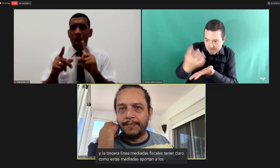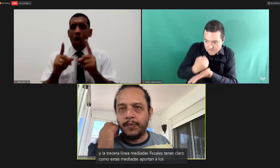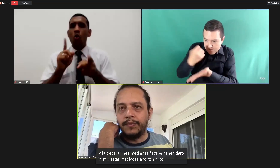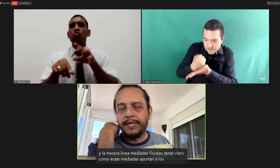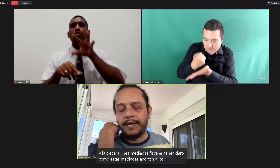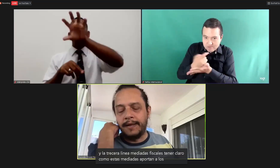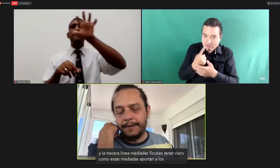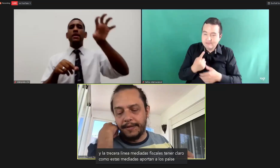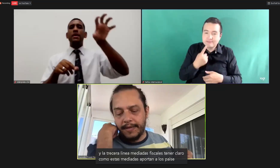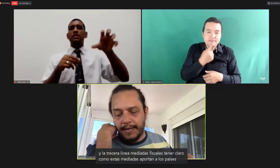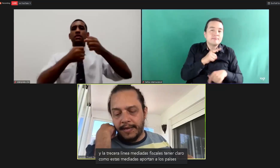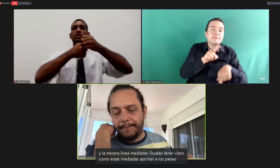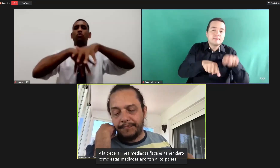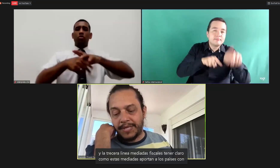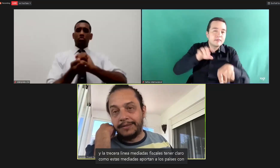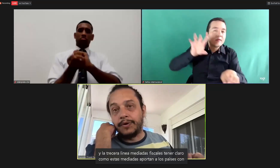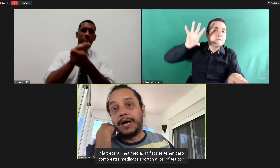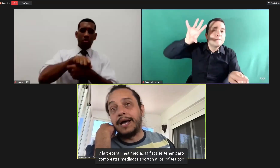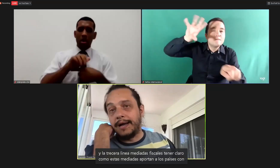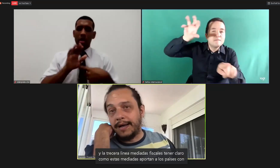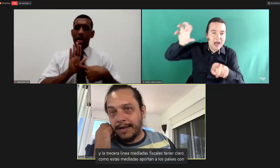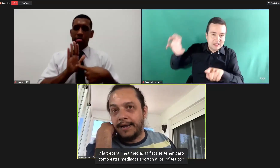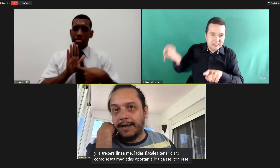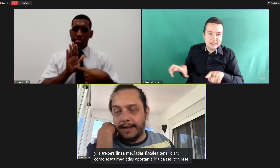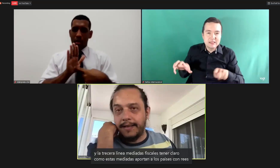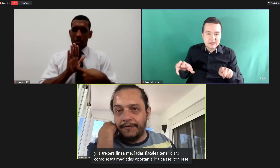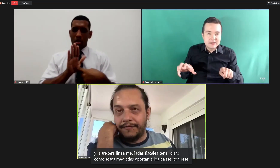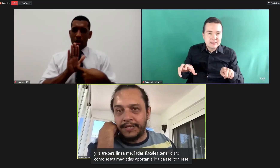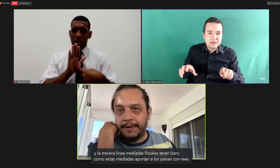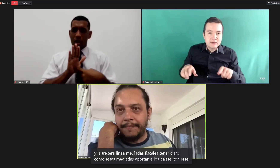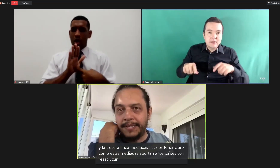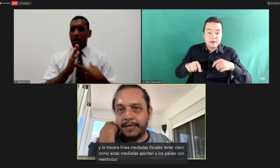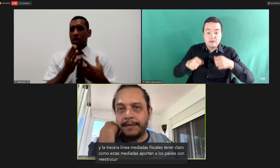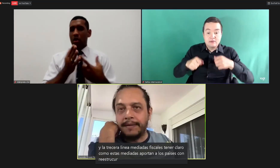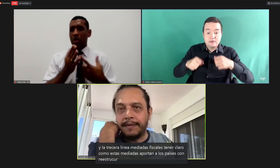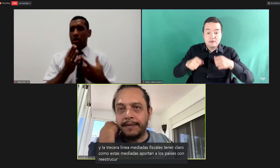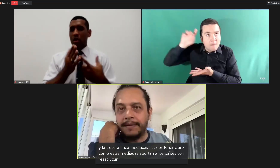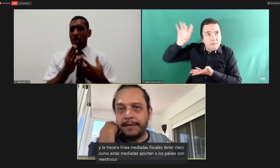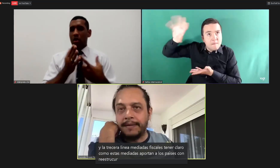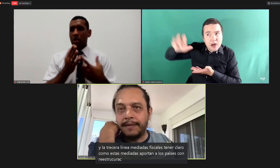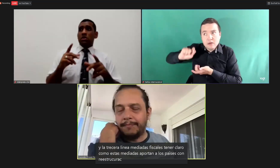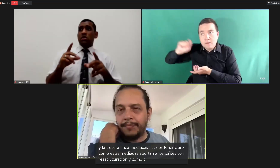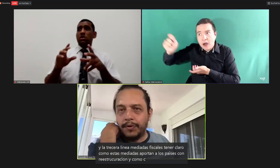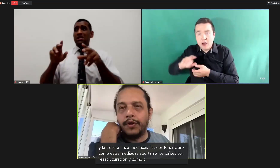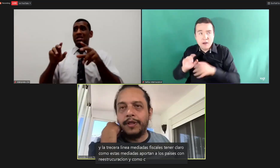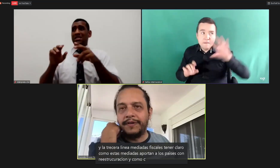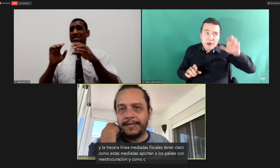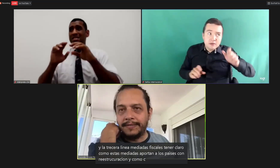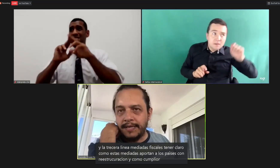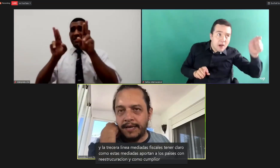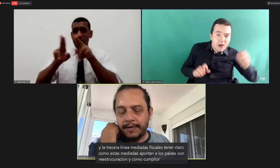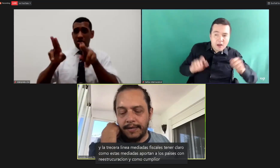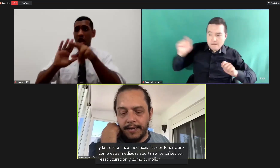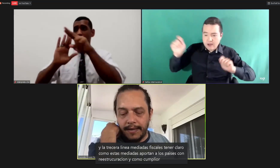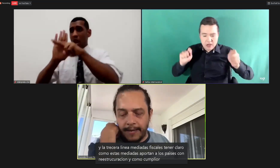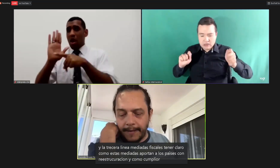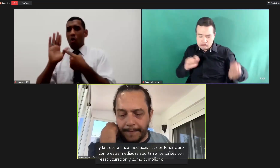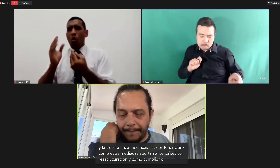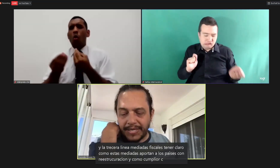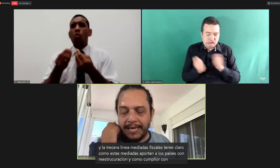de deuda pública, tanto a efectivamente y al mismo tiempo no